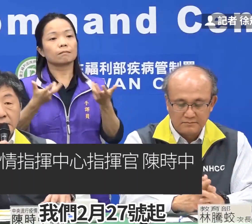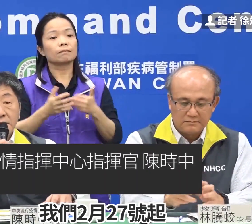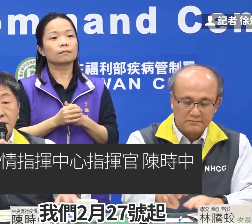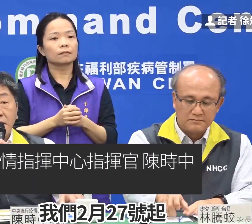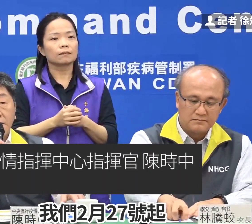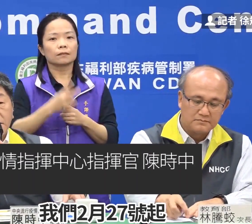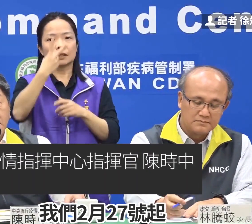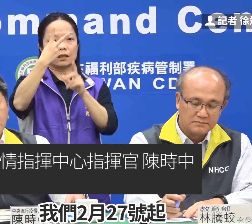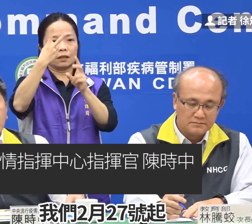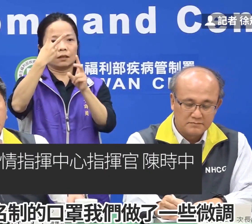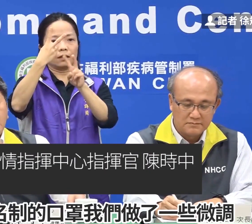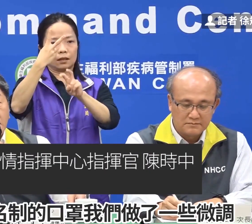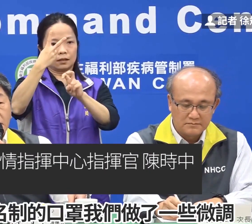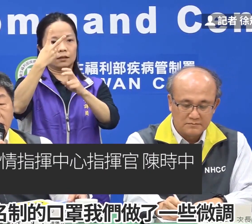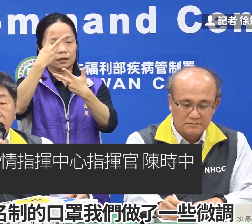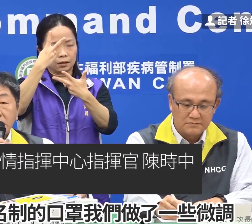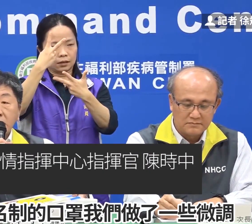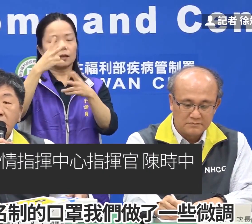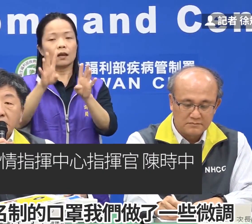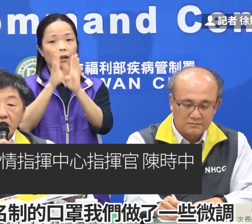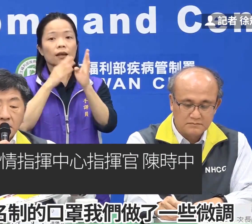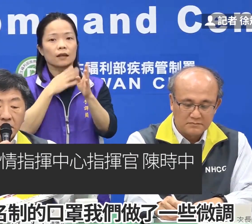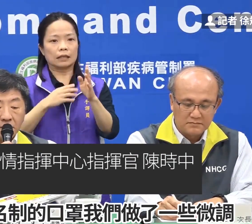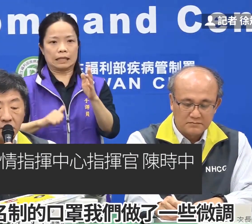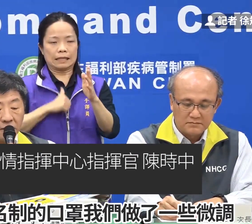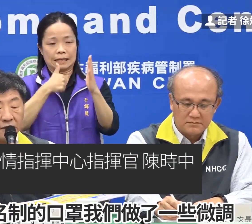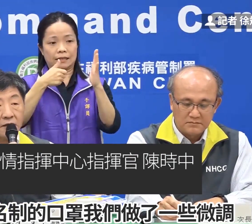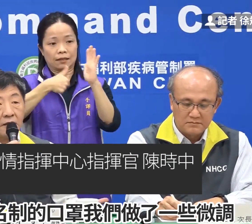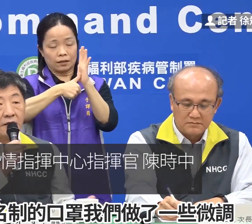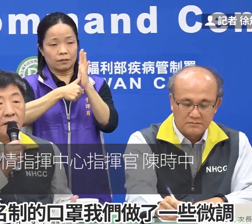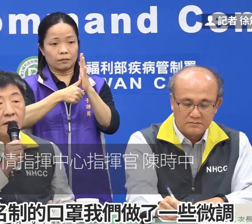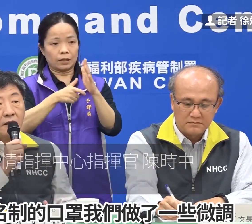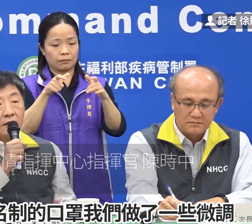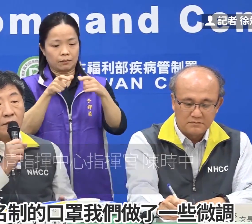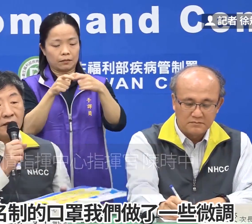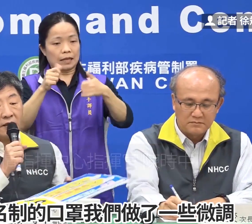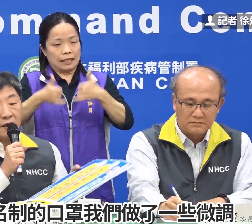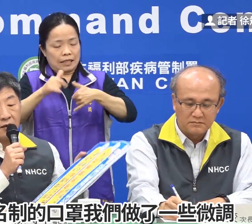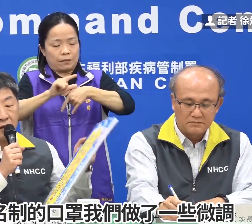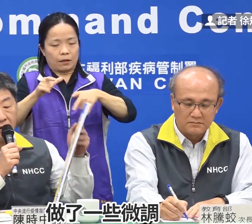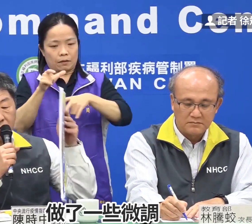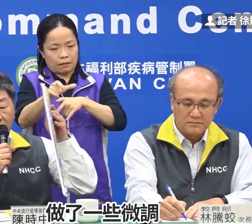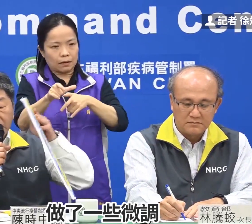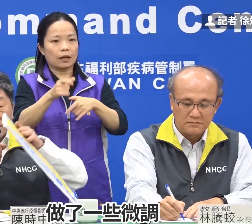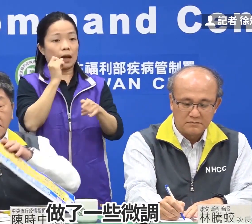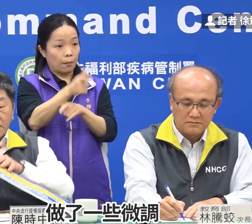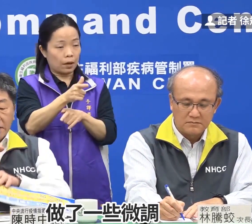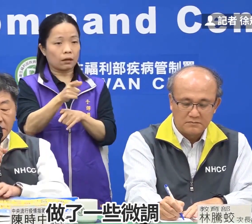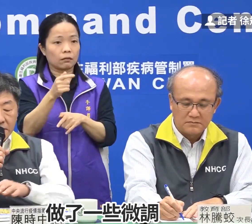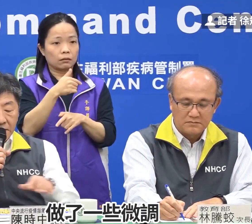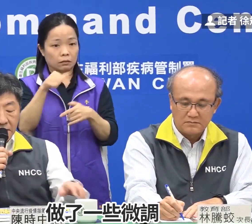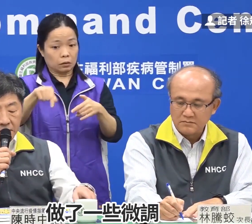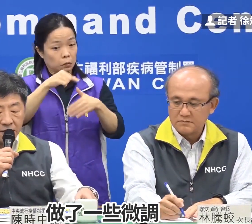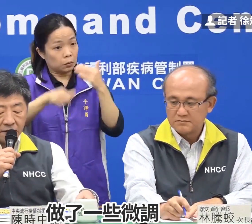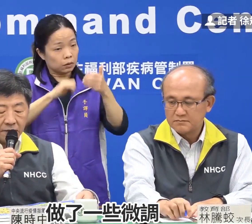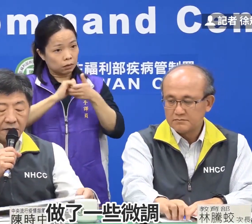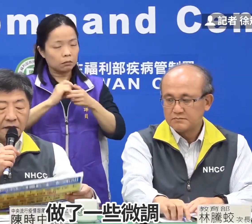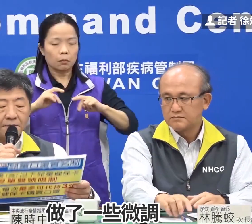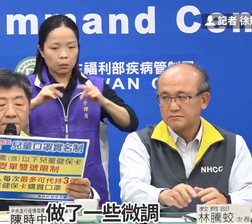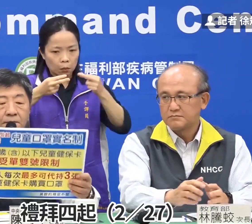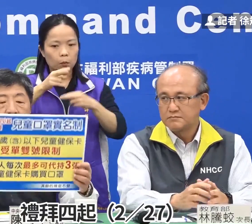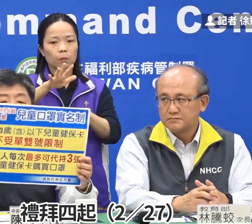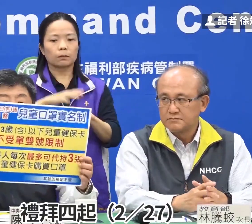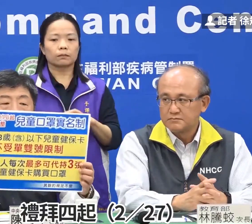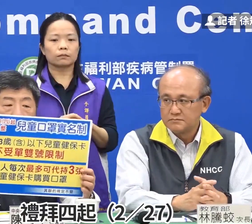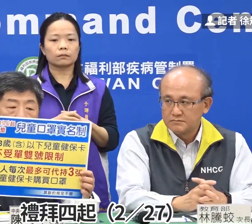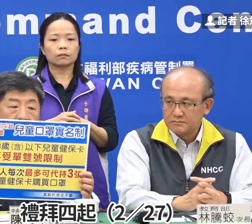们2月27号起。好，那实名制的口罩，我们做了一些好微调，哈，做了一些